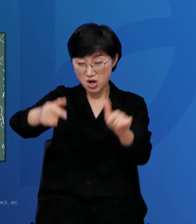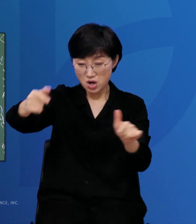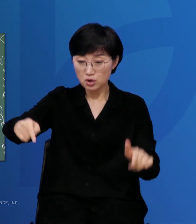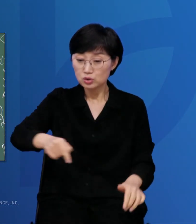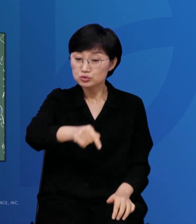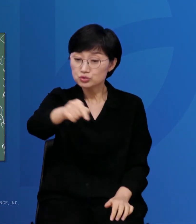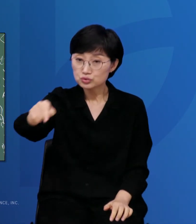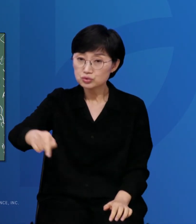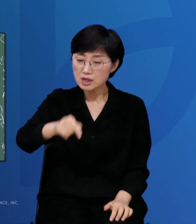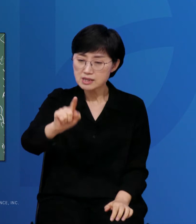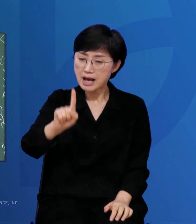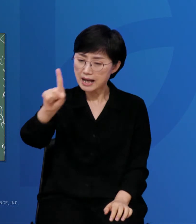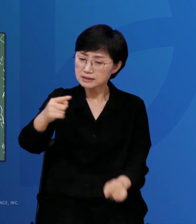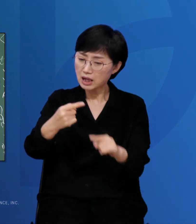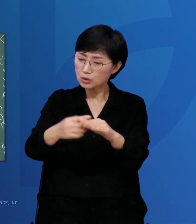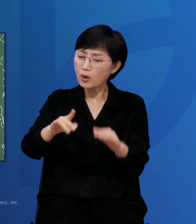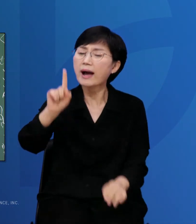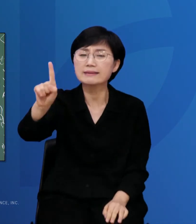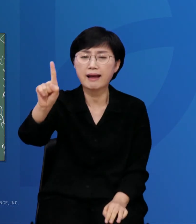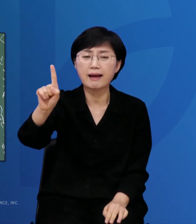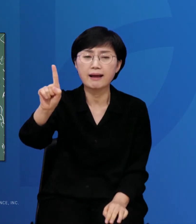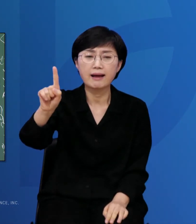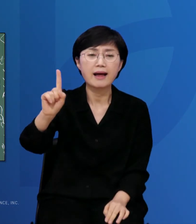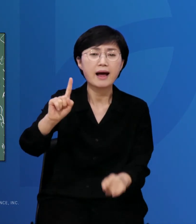교회는 이제 거기밖에 없을걸요. 없습니다.